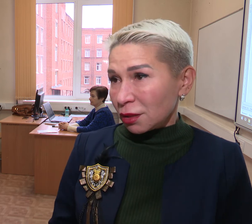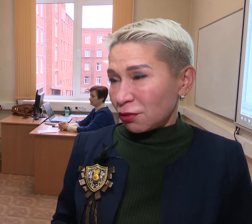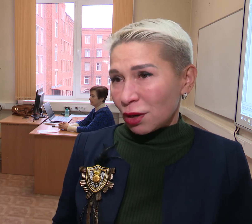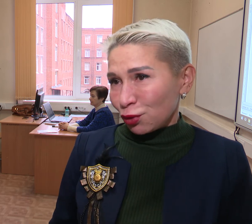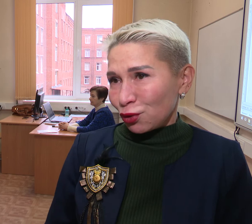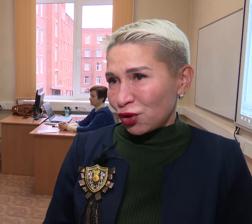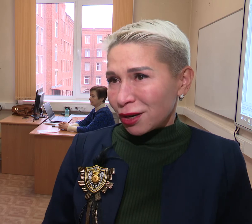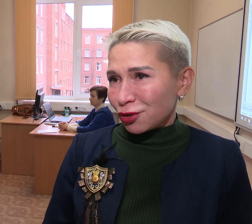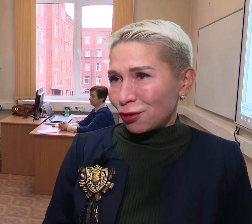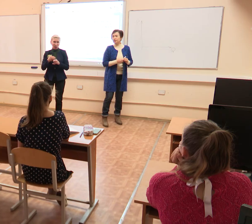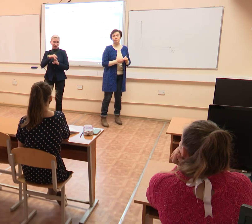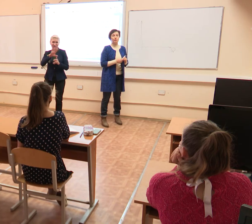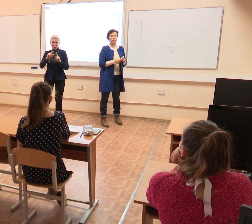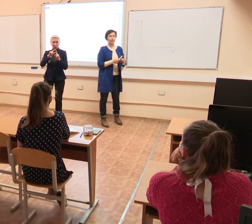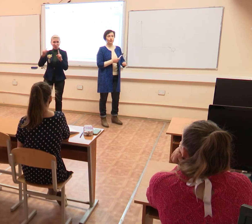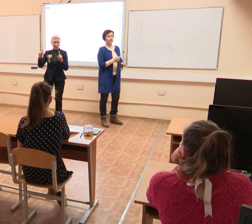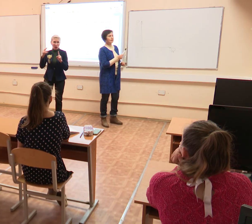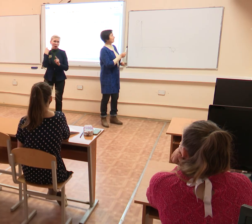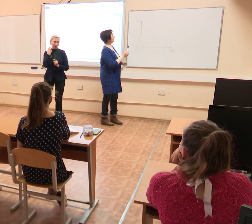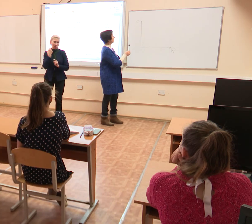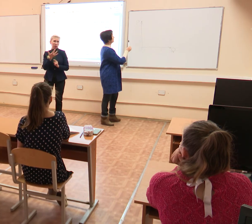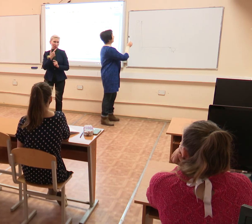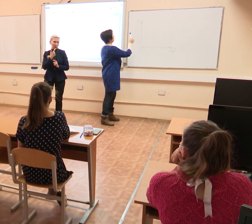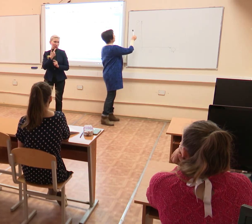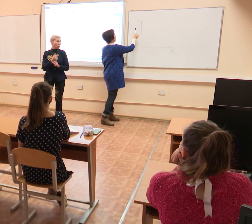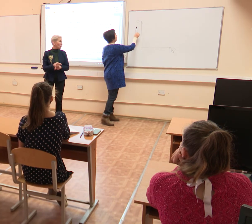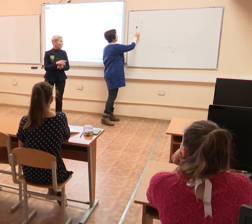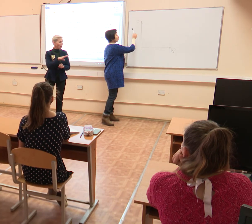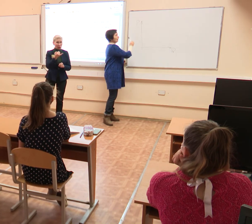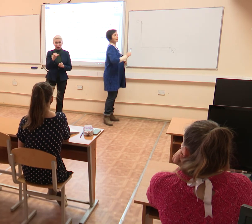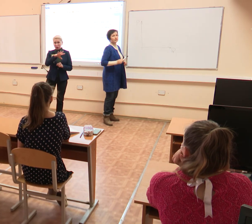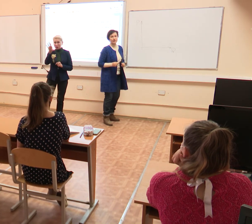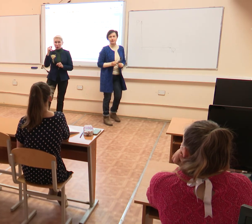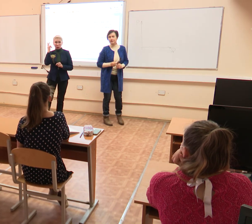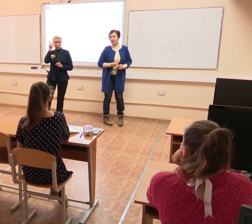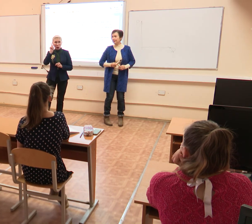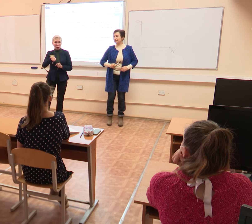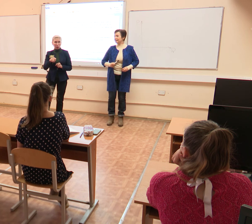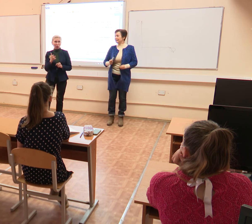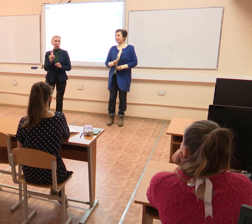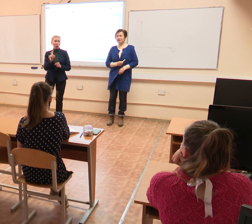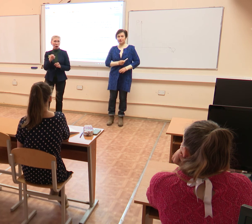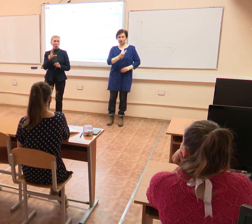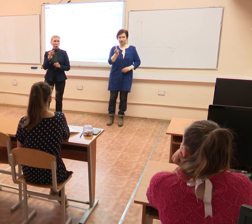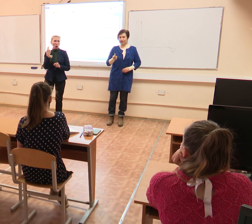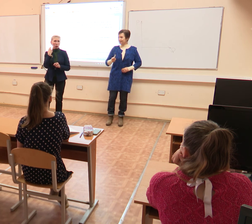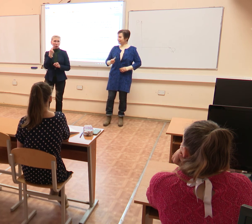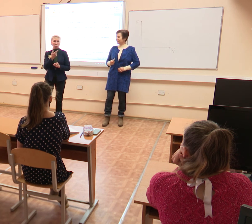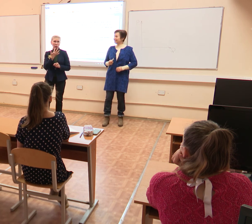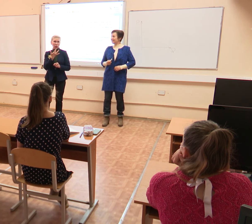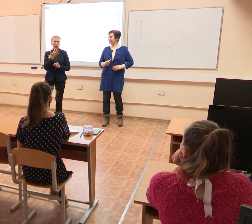что ты сделал свою работу очень хорошо. Марина Баль, Юрий Зеленький. Новости.